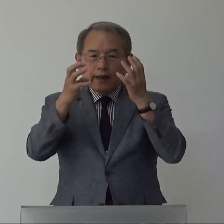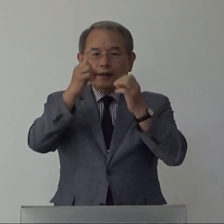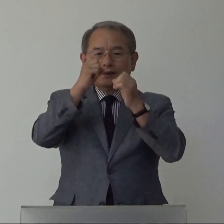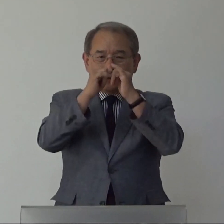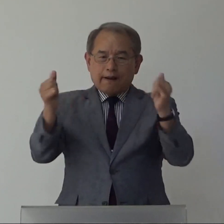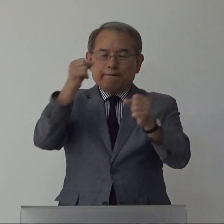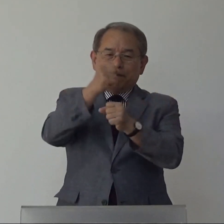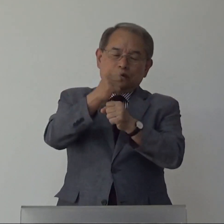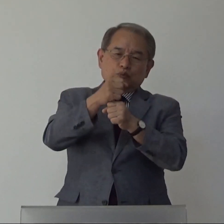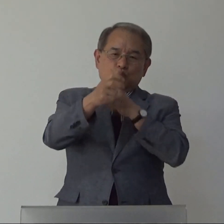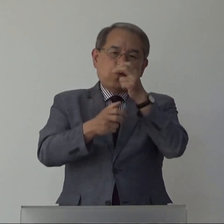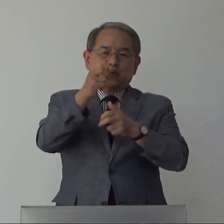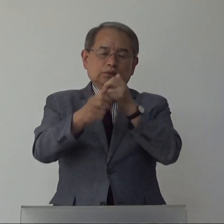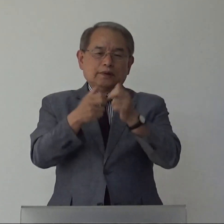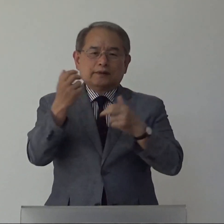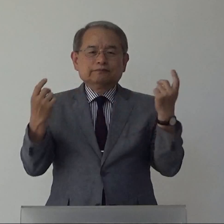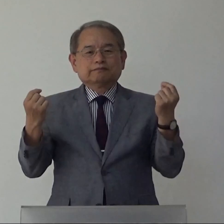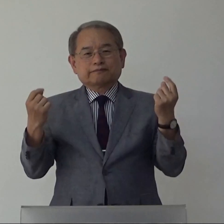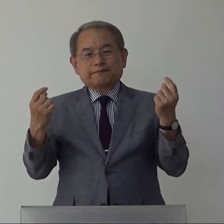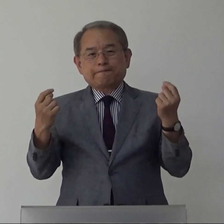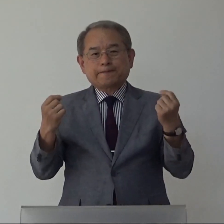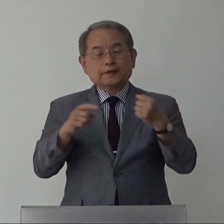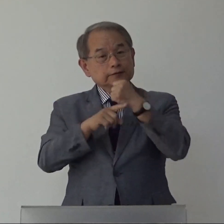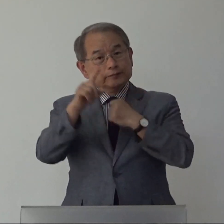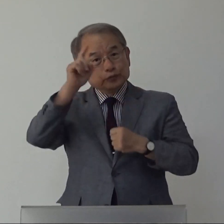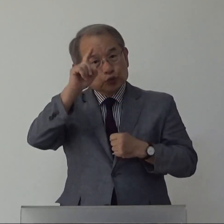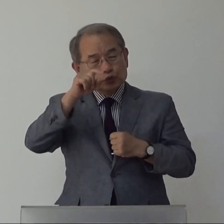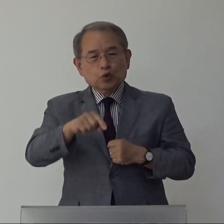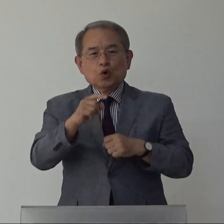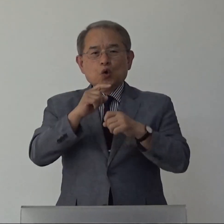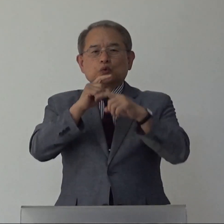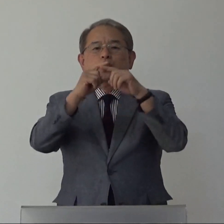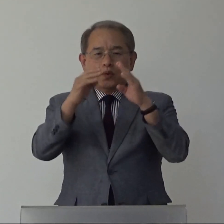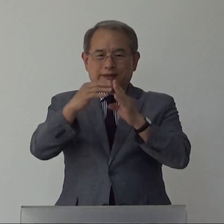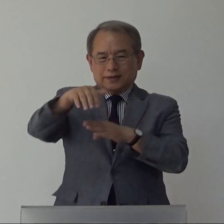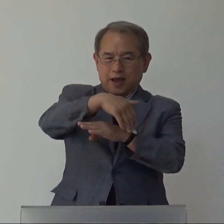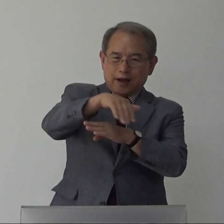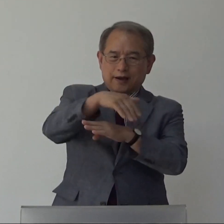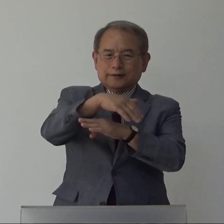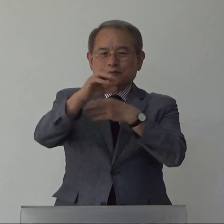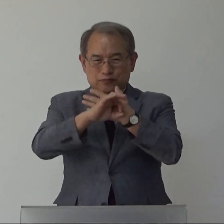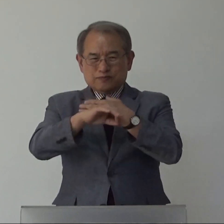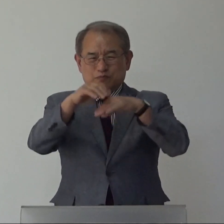교회도 마찬가지입니다. 교회는 새 사람을 만드는 공장과 같은 곳입니다.